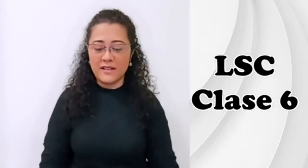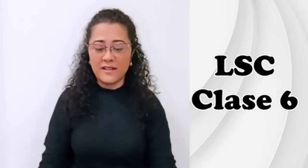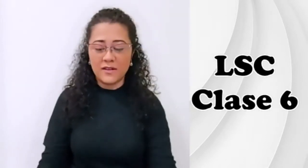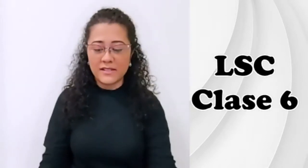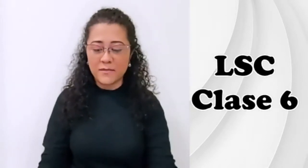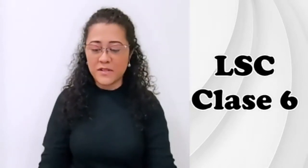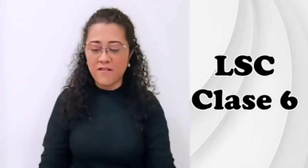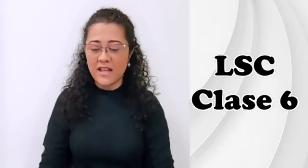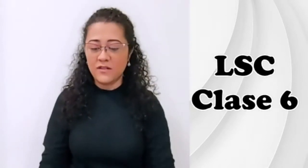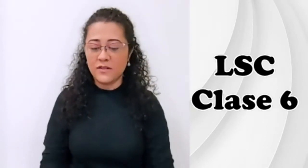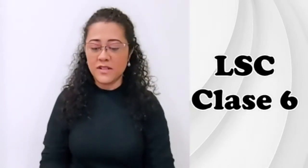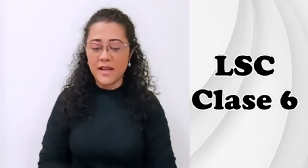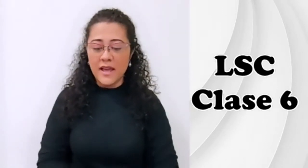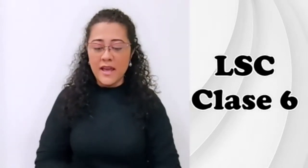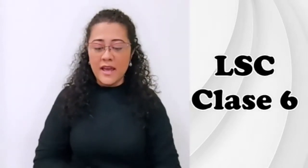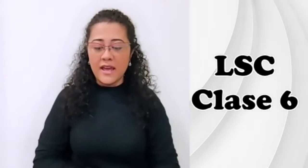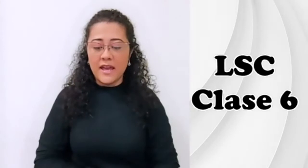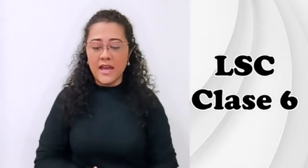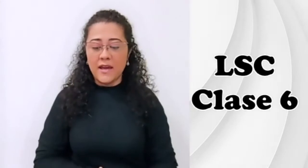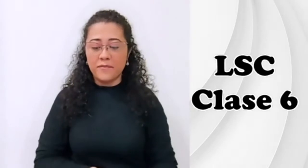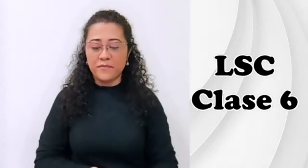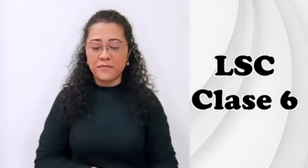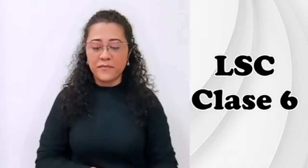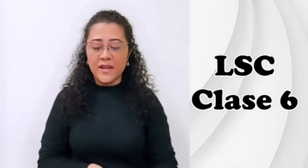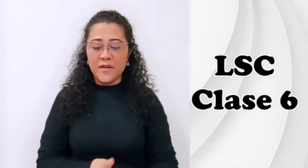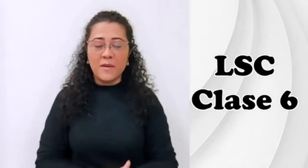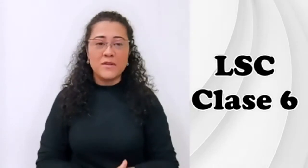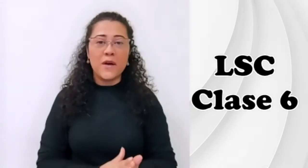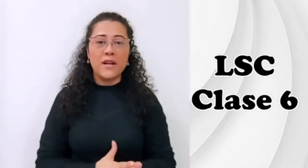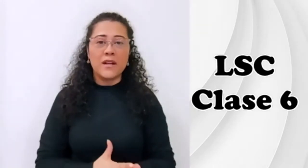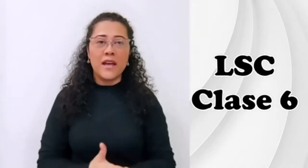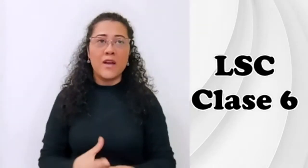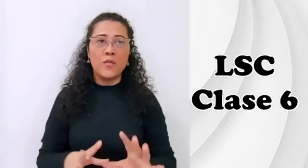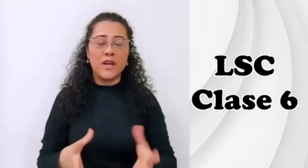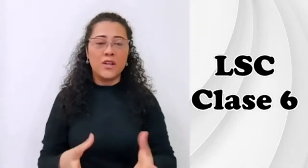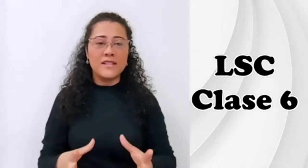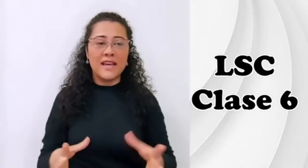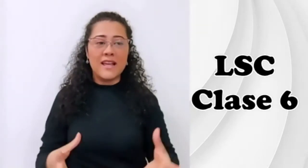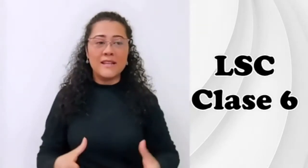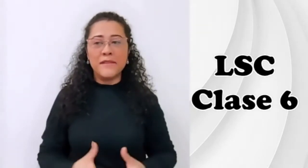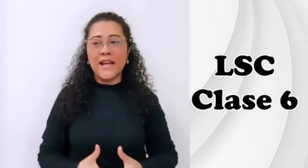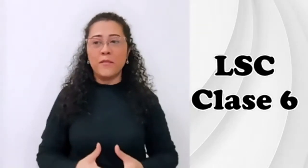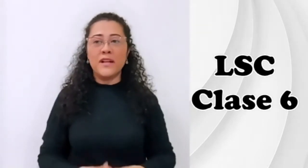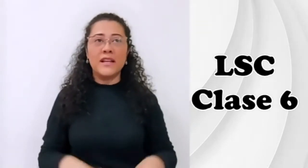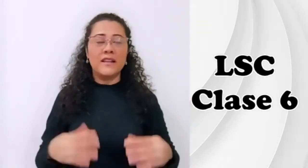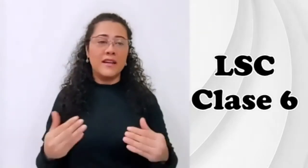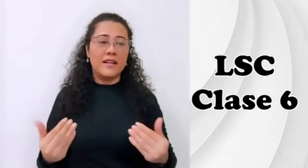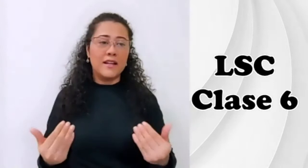durante lo que estemos hablando. Entonces, eh, vamos a ver un poquito acerca del intérprete, de lo